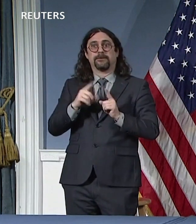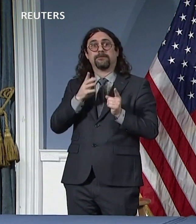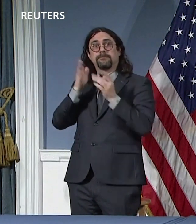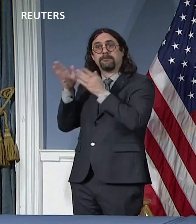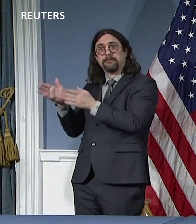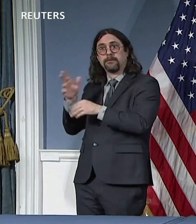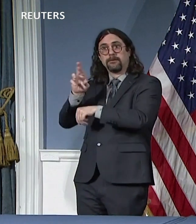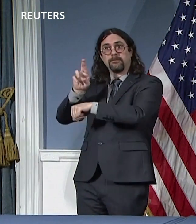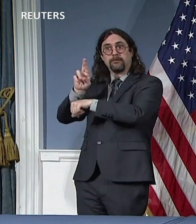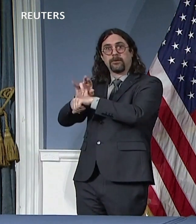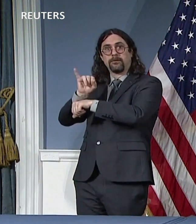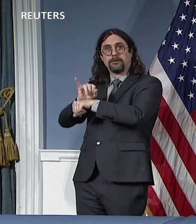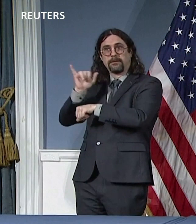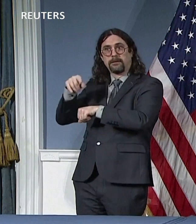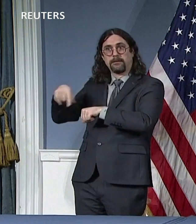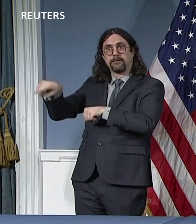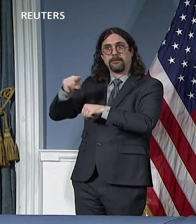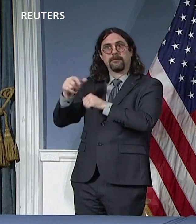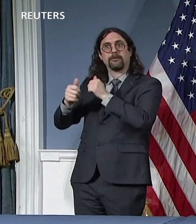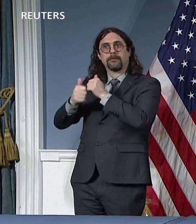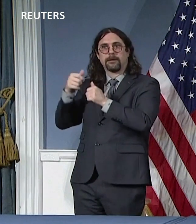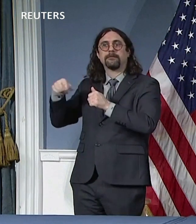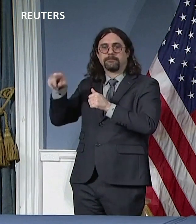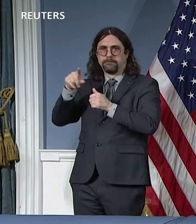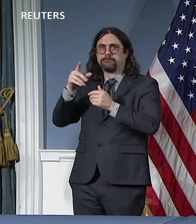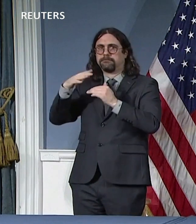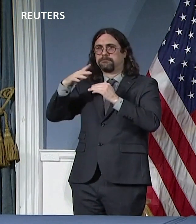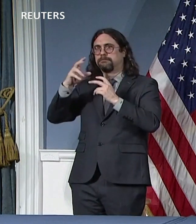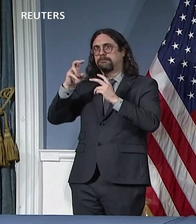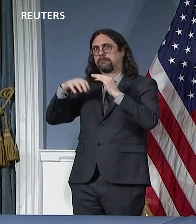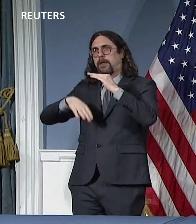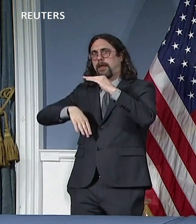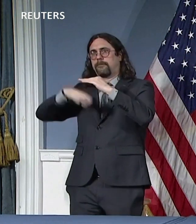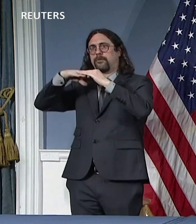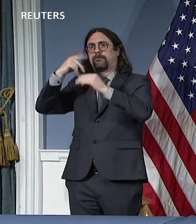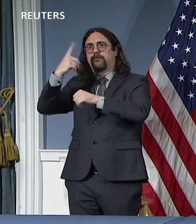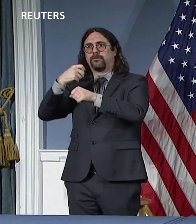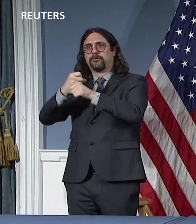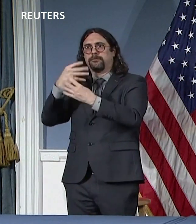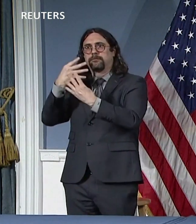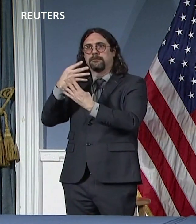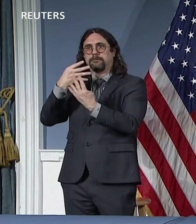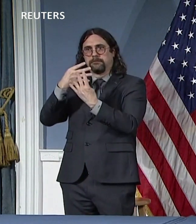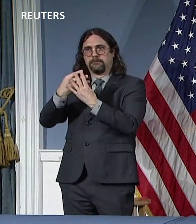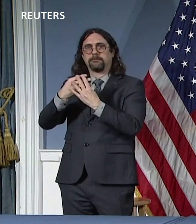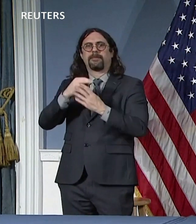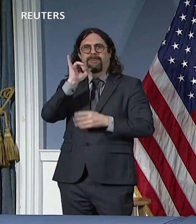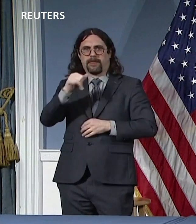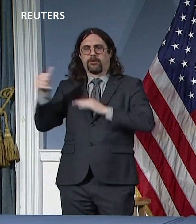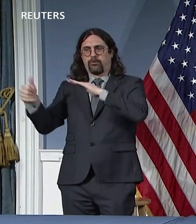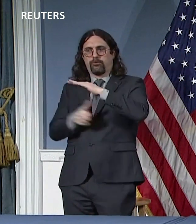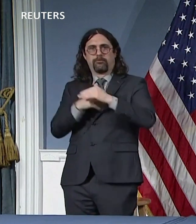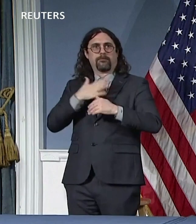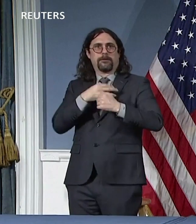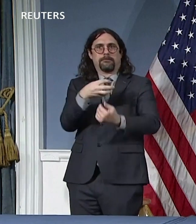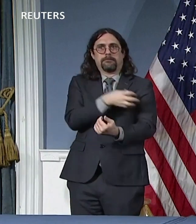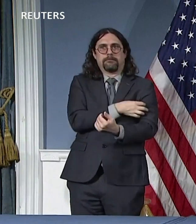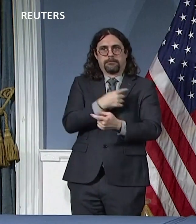nozo'ravon ayblar bilan qamalganlar ozod qilinadi. Bu toifadagilar soni 500 dan ortiq dedi shahar meri Bill de